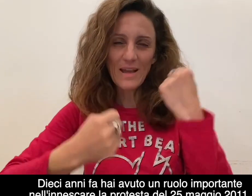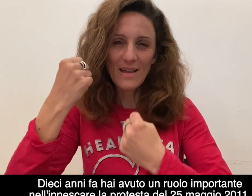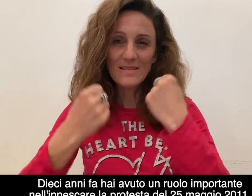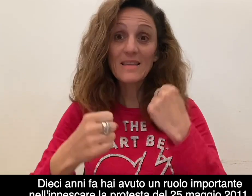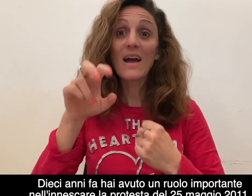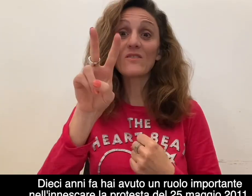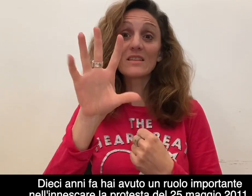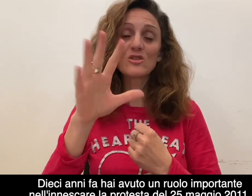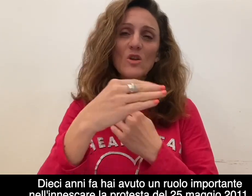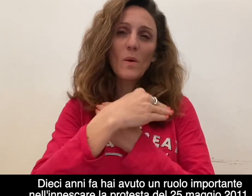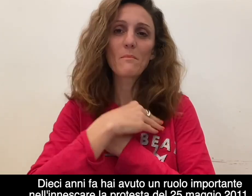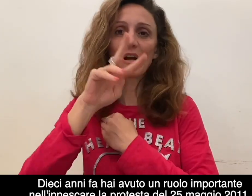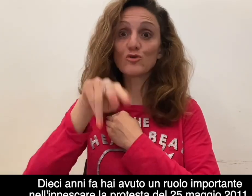25 maggio del 2011